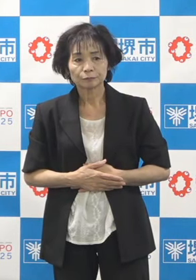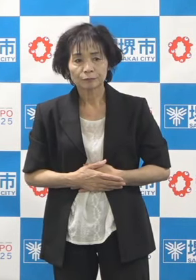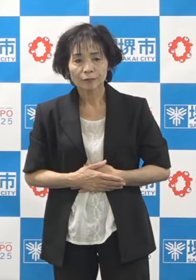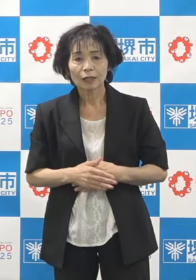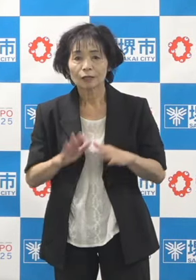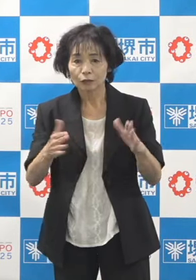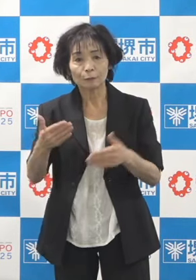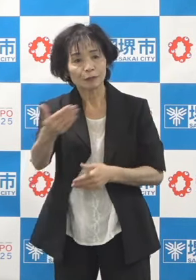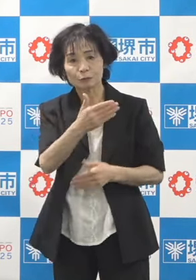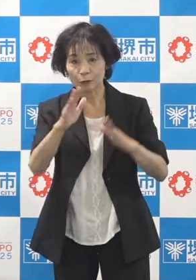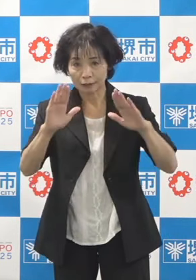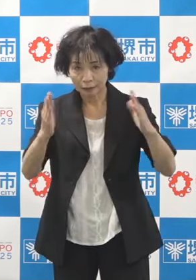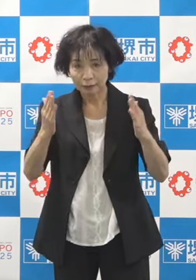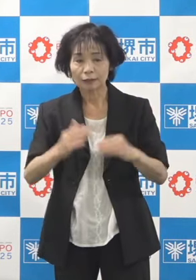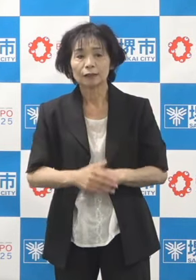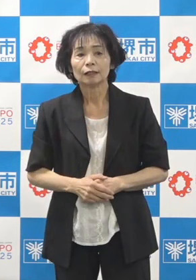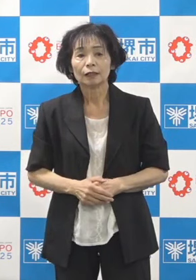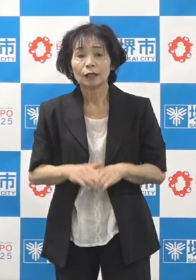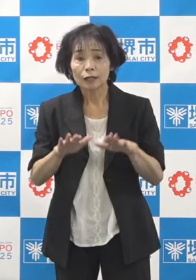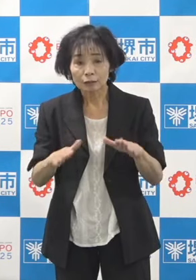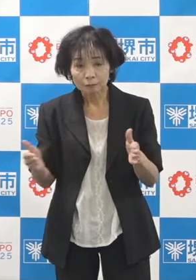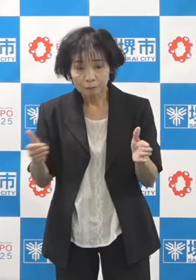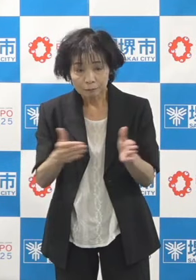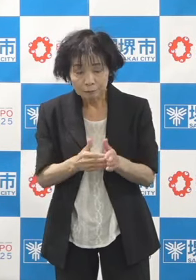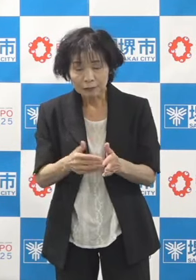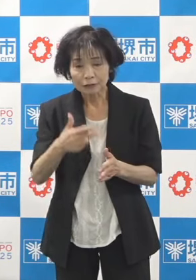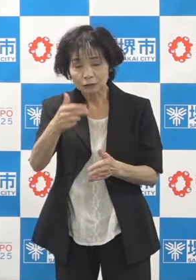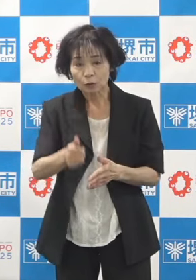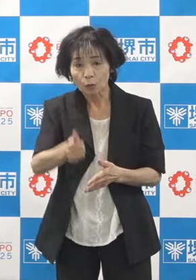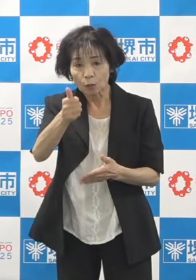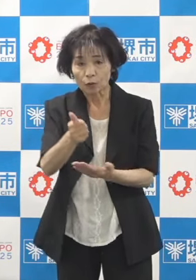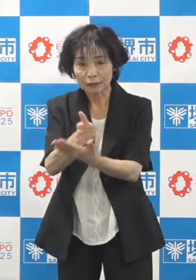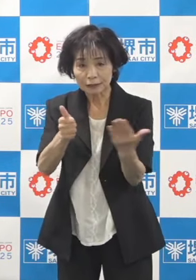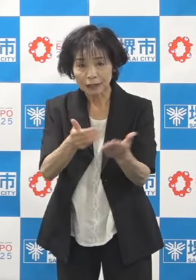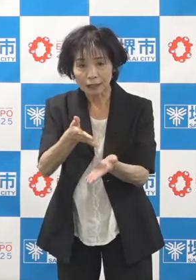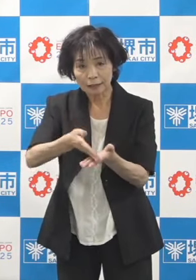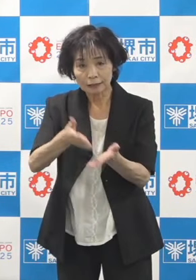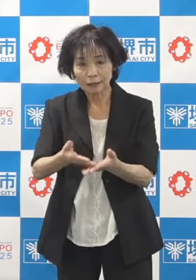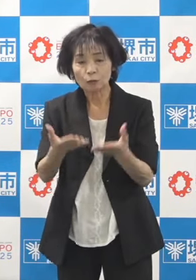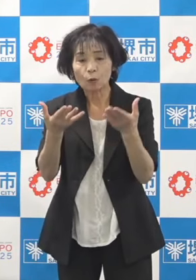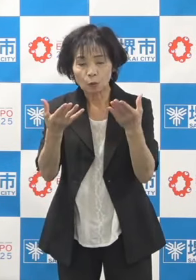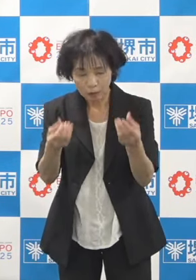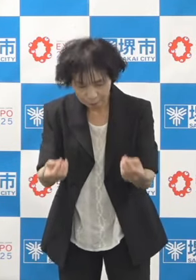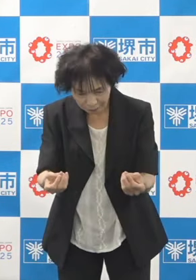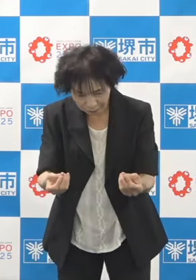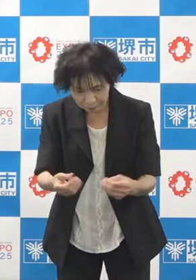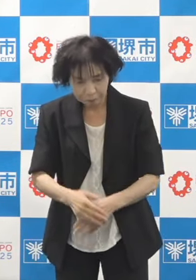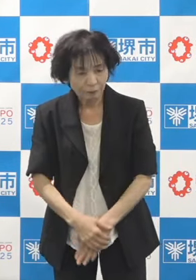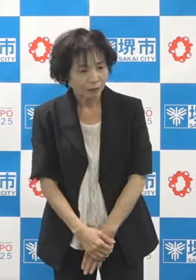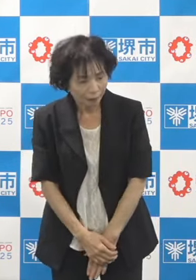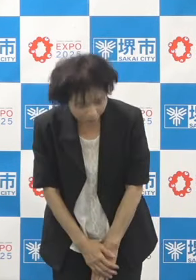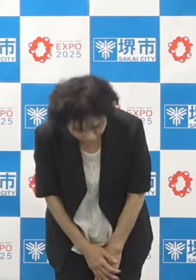それではご質問がないようですので、これにて視聴者会見を終了させていただきます。 お疲れ様でした。